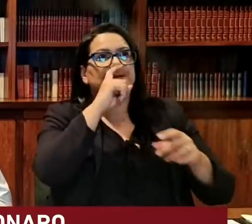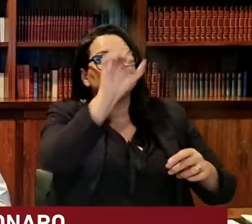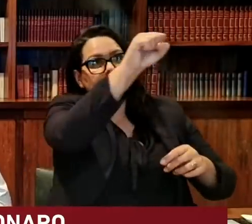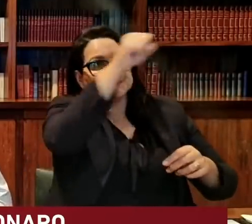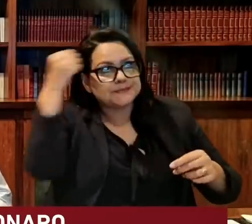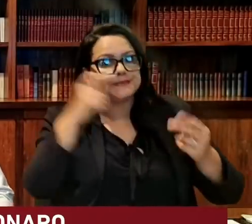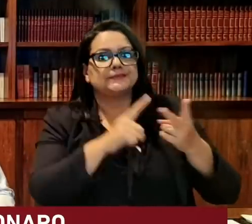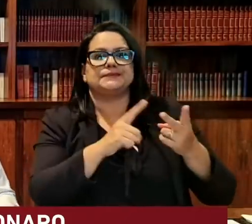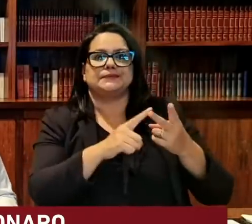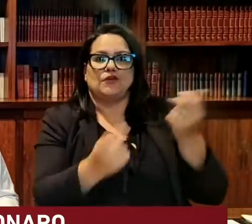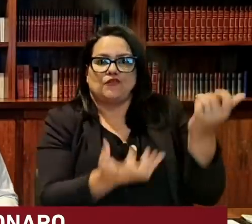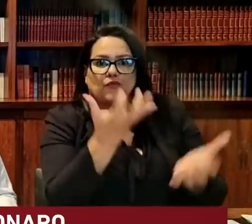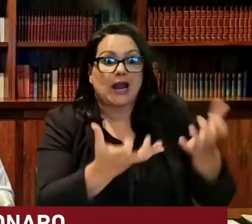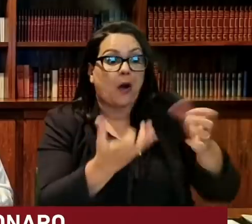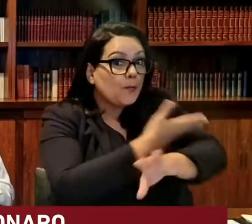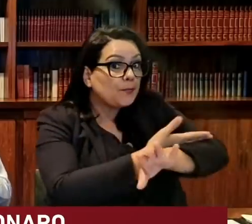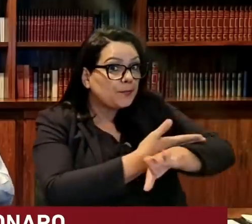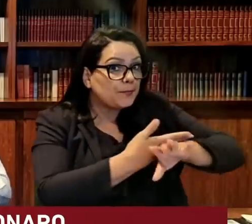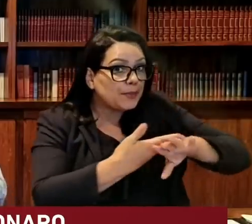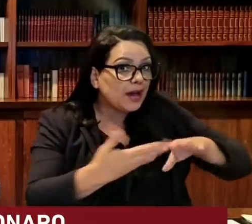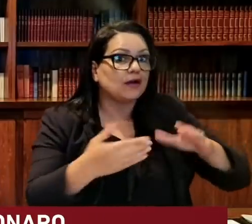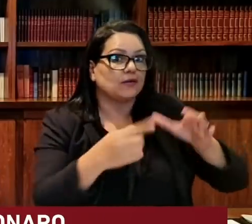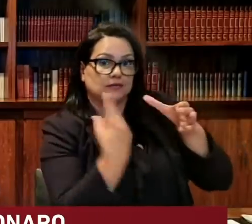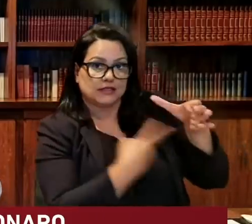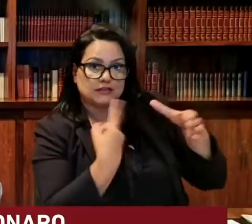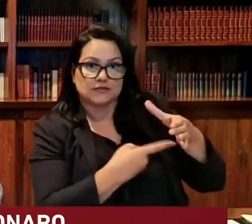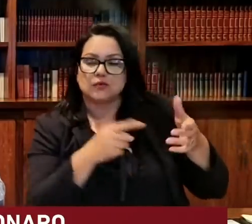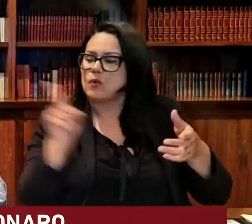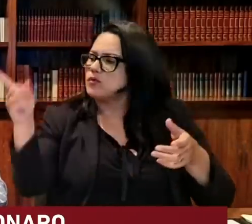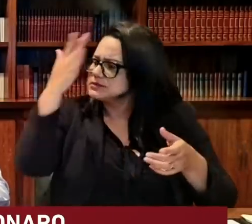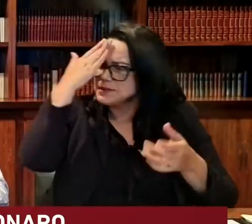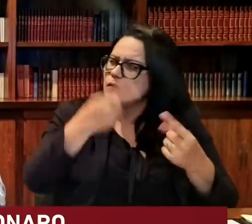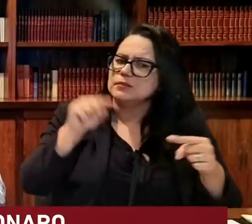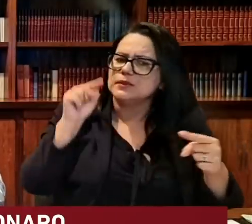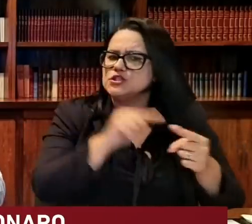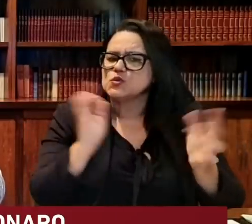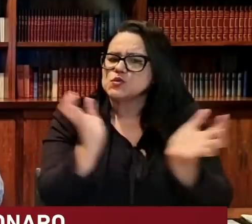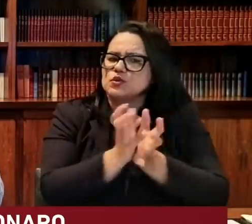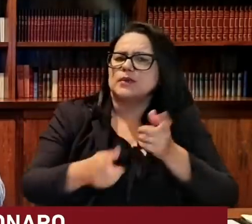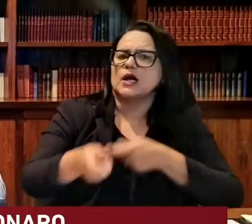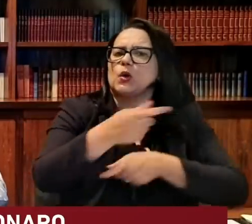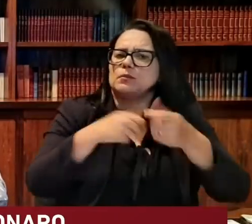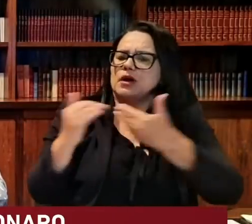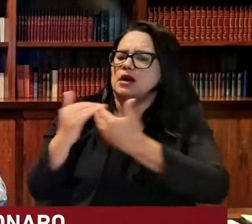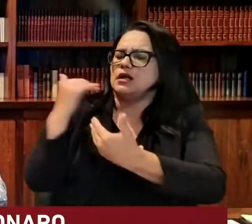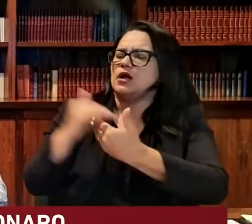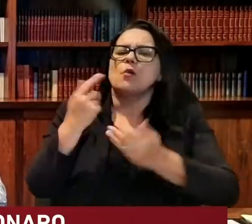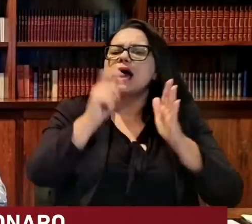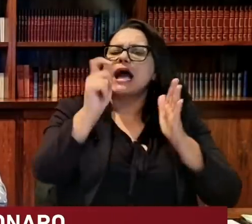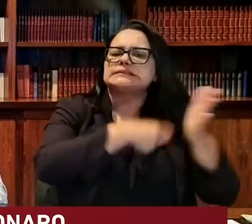fogão, máquina de lavar, geladeira, liquidificador. Qual a intenção, já que você é da economia, da equipe econômica, nos orientar a assinar esse